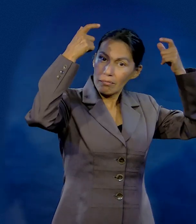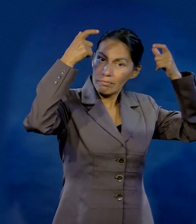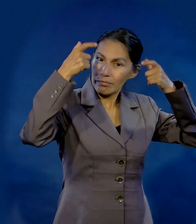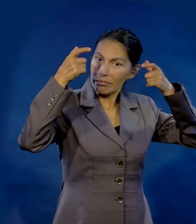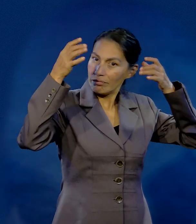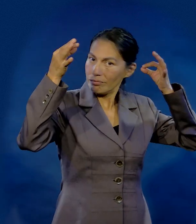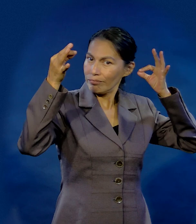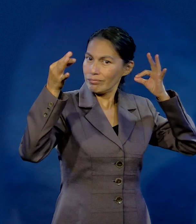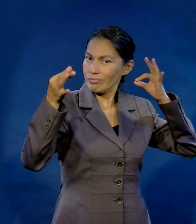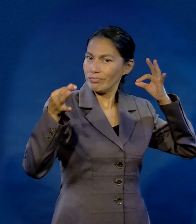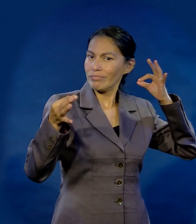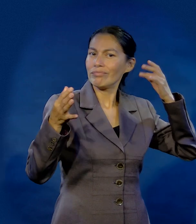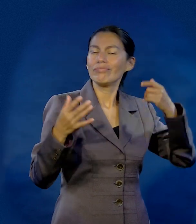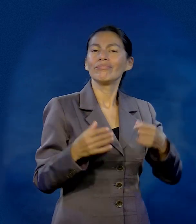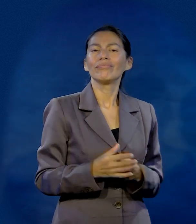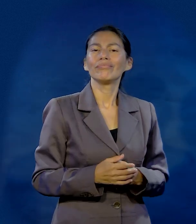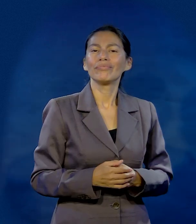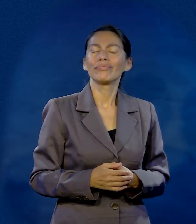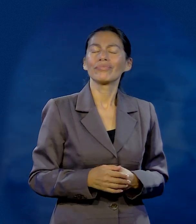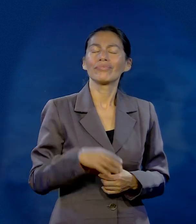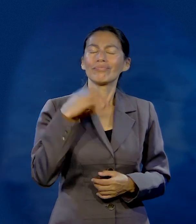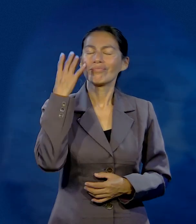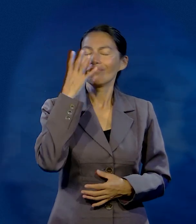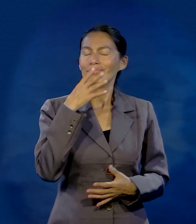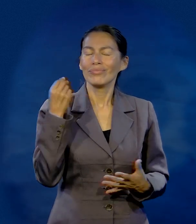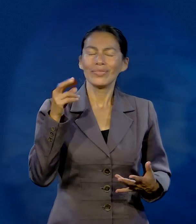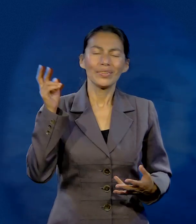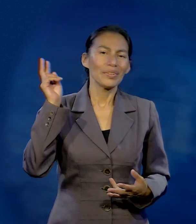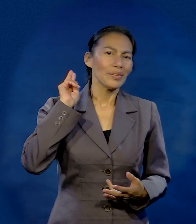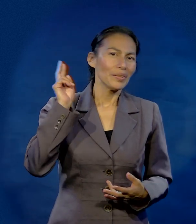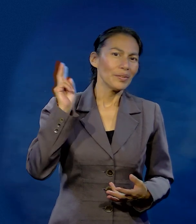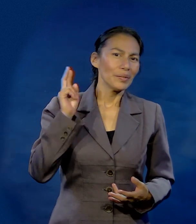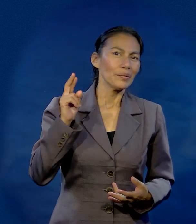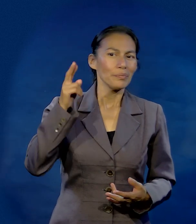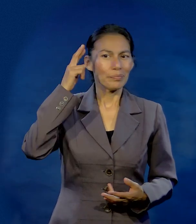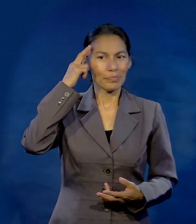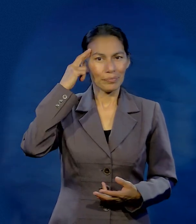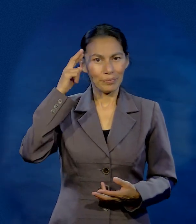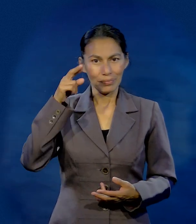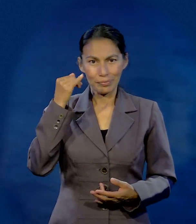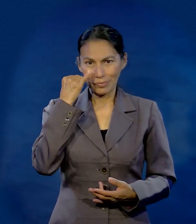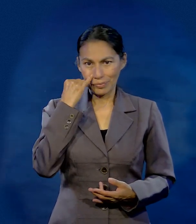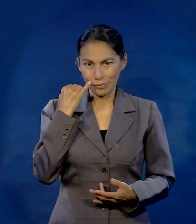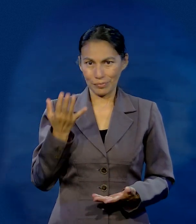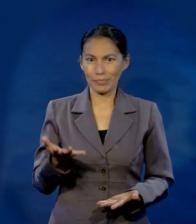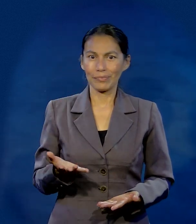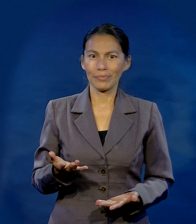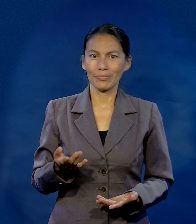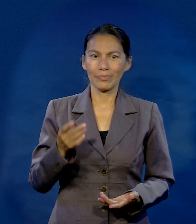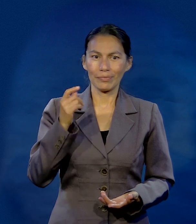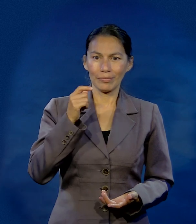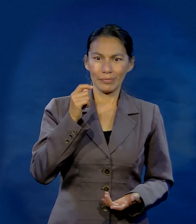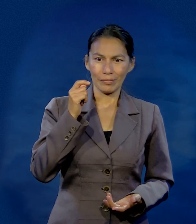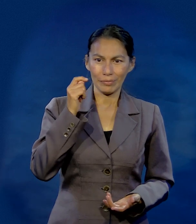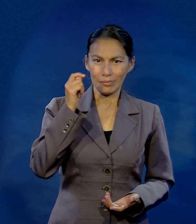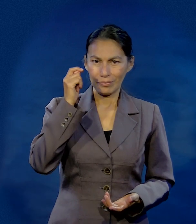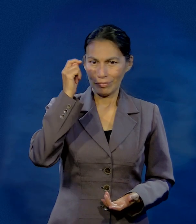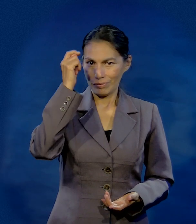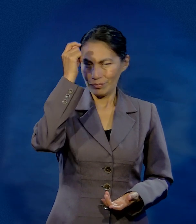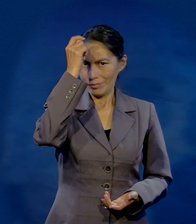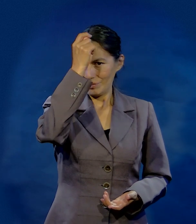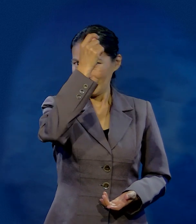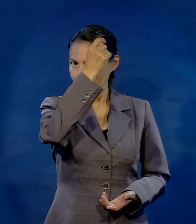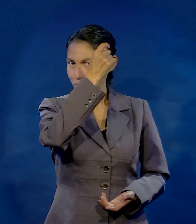y así Un día y así otro día y otro día y otro día y otro día y llega la semana de oración y medio se anima pero luego vuelve otra vez a lo mismo